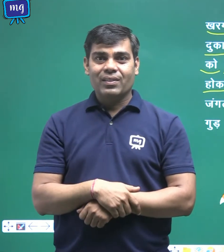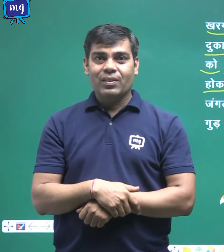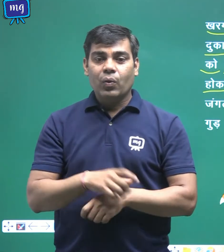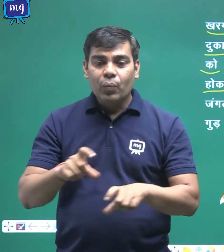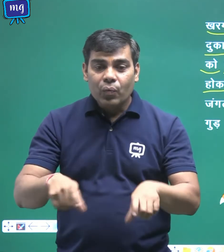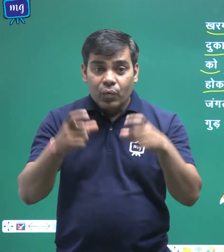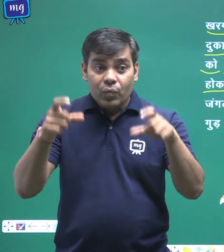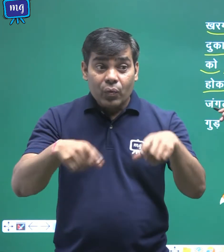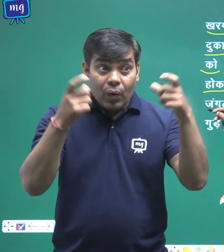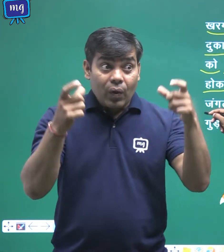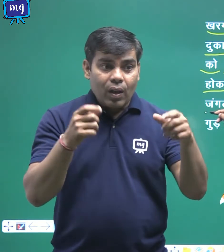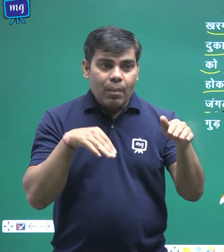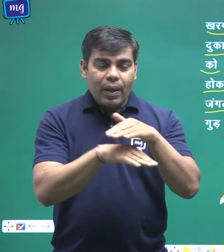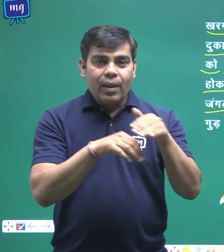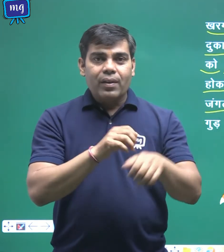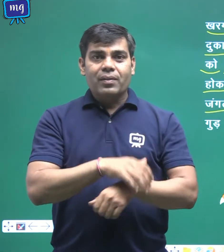जंगल में